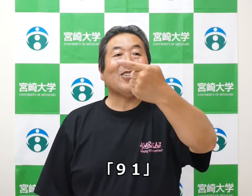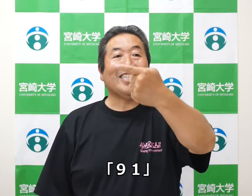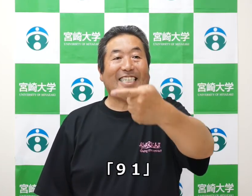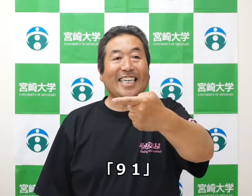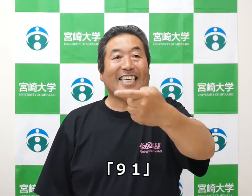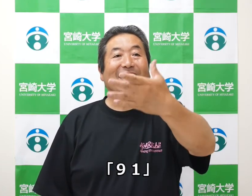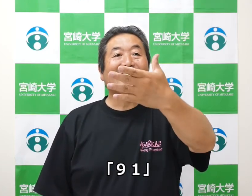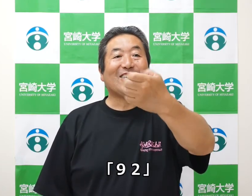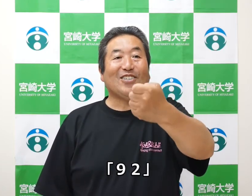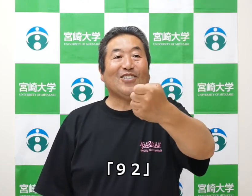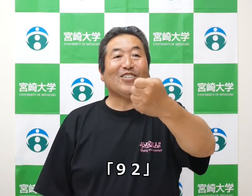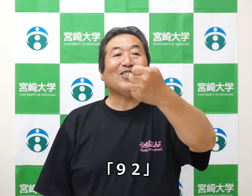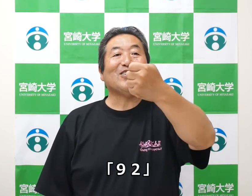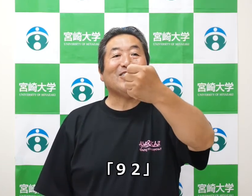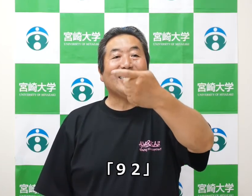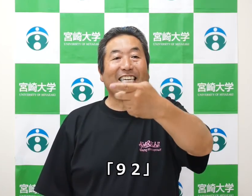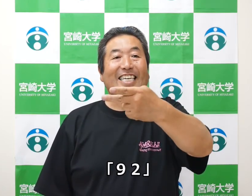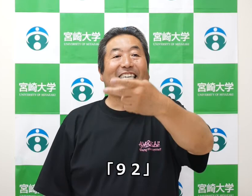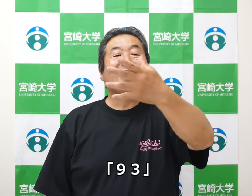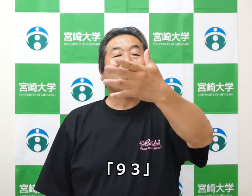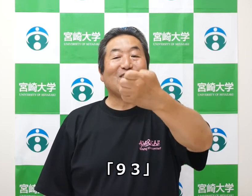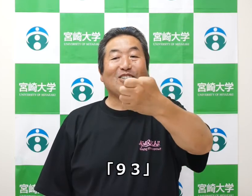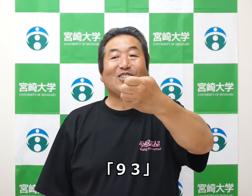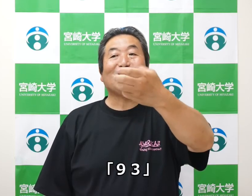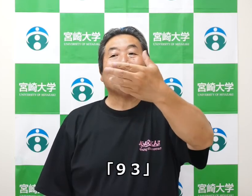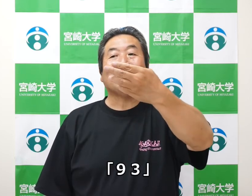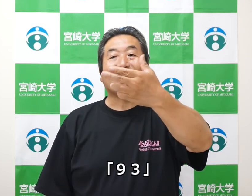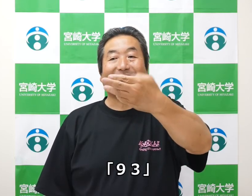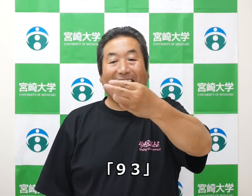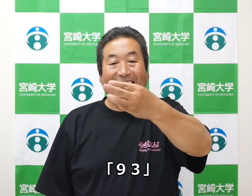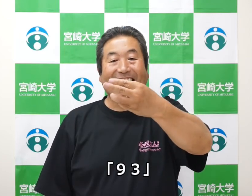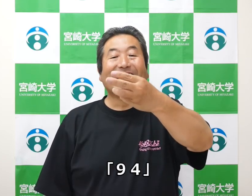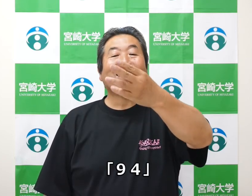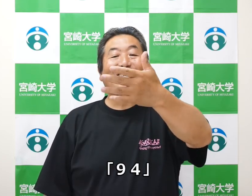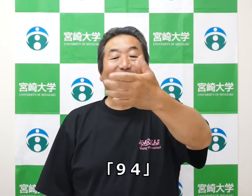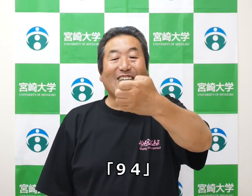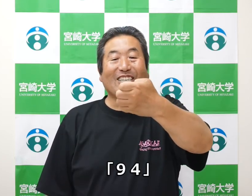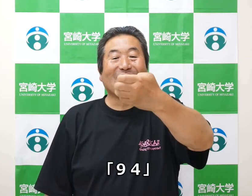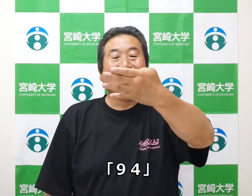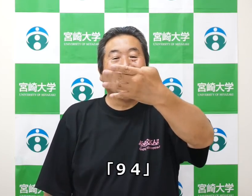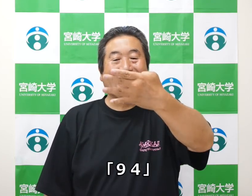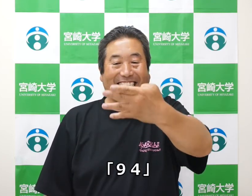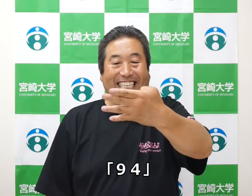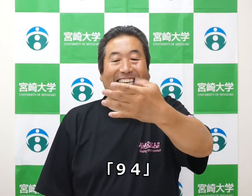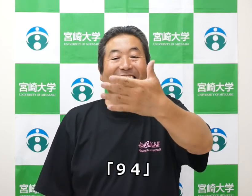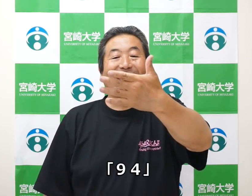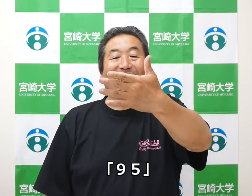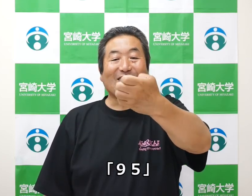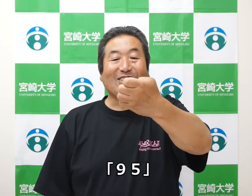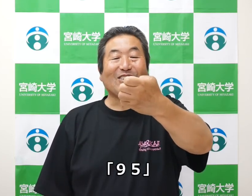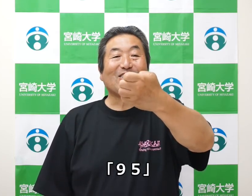91、92、93、94、